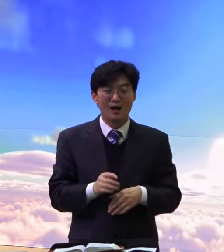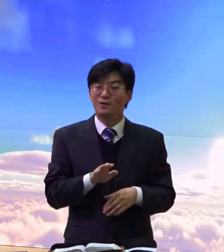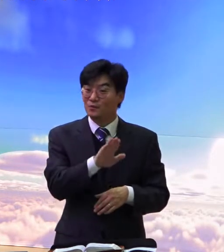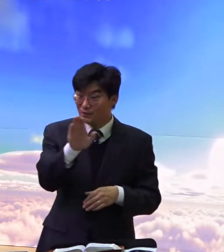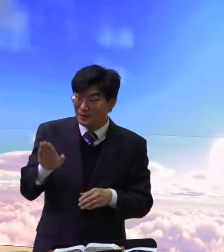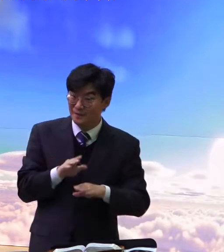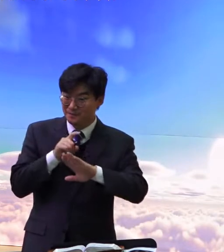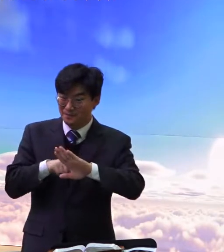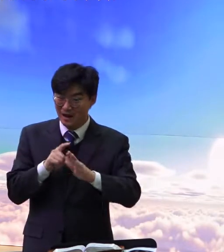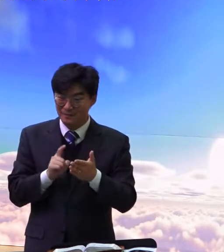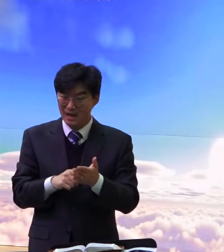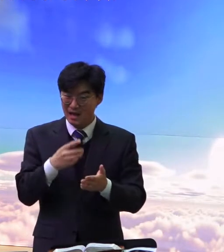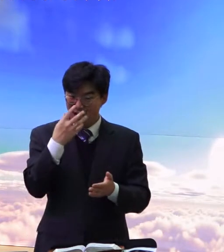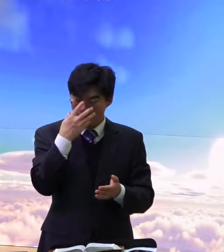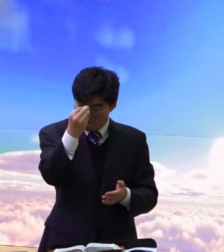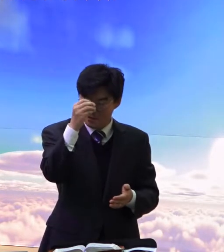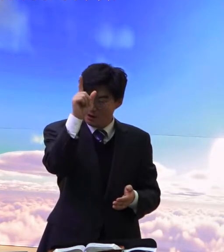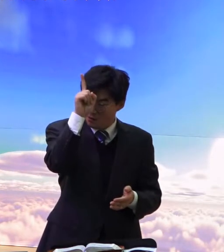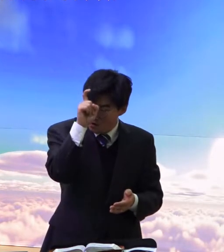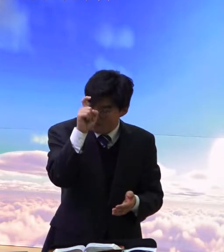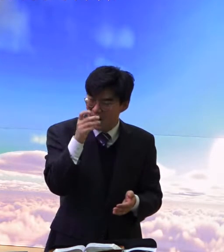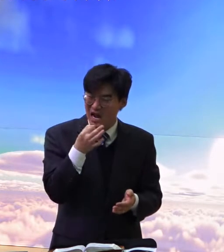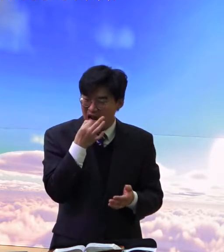마음이 너무나 이기적이고